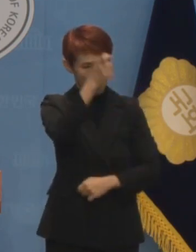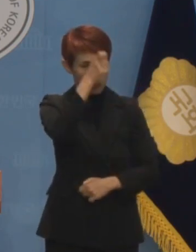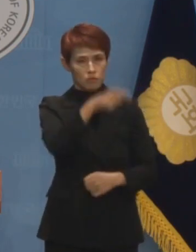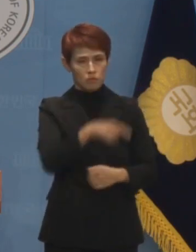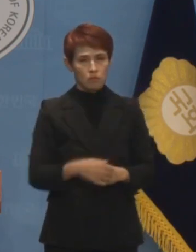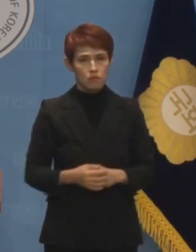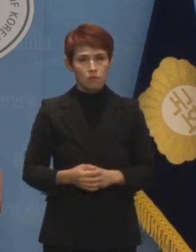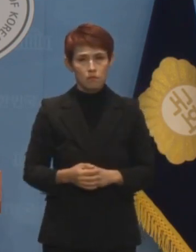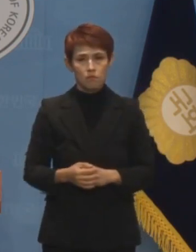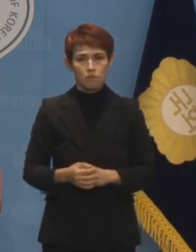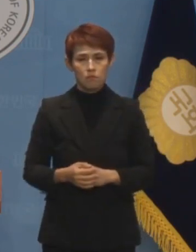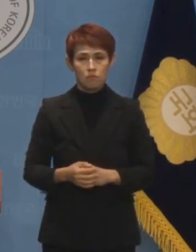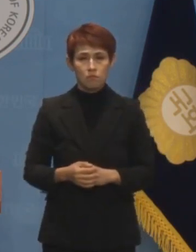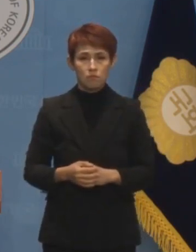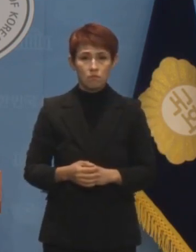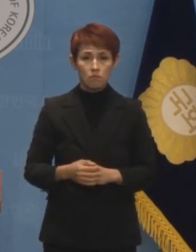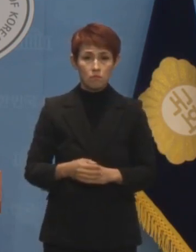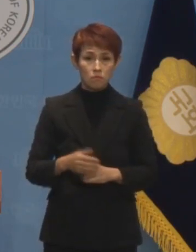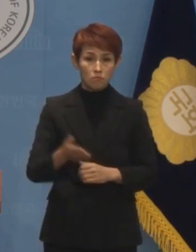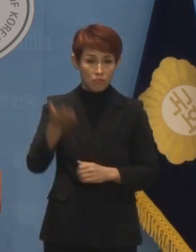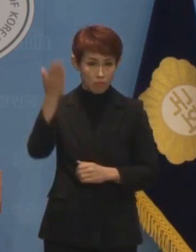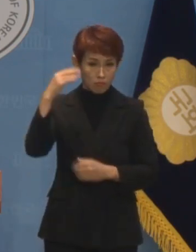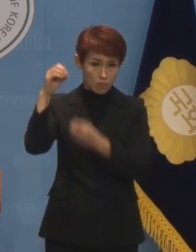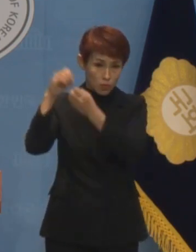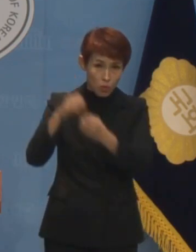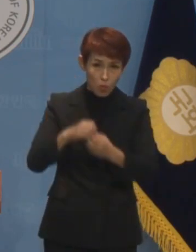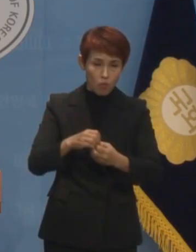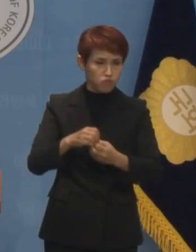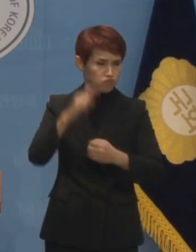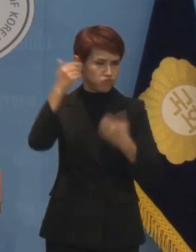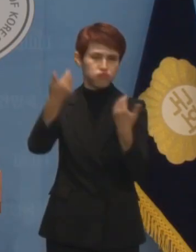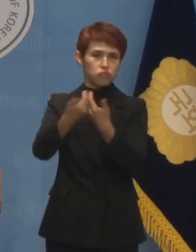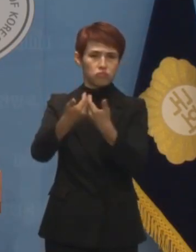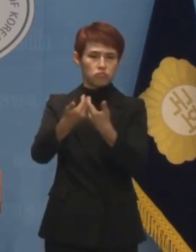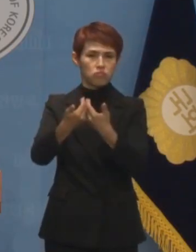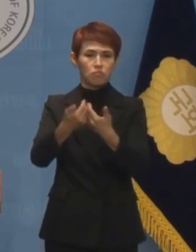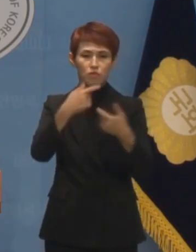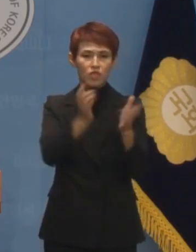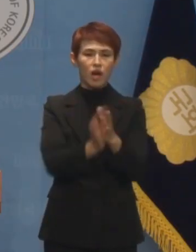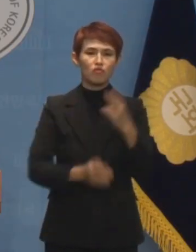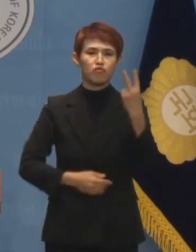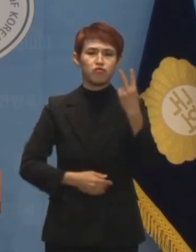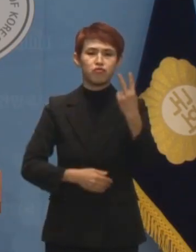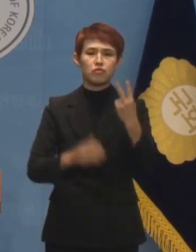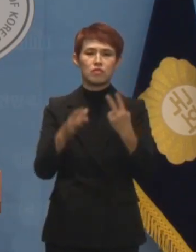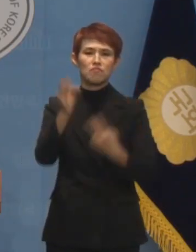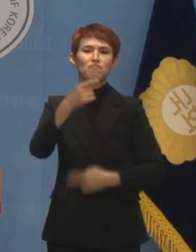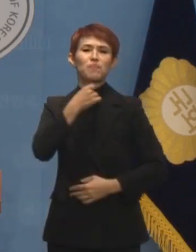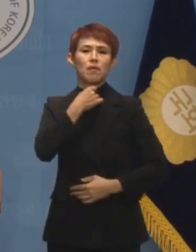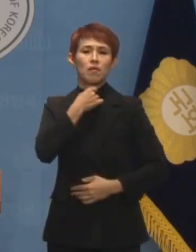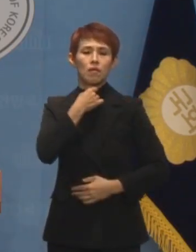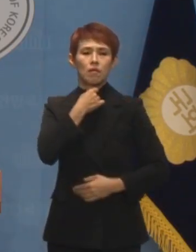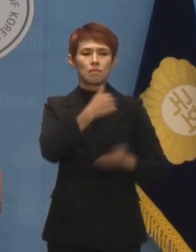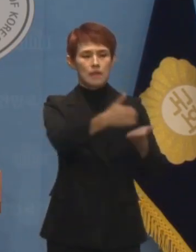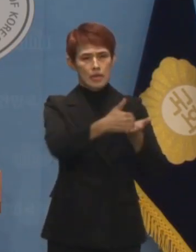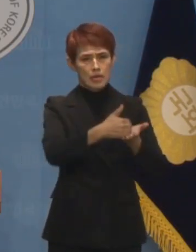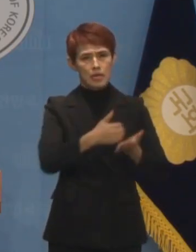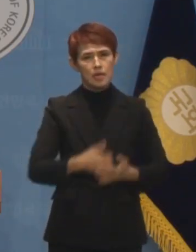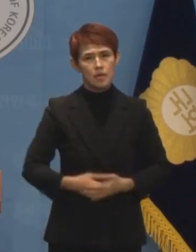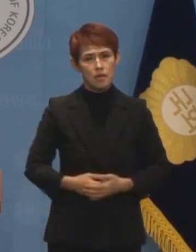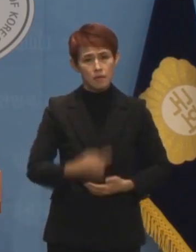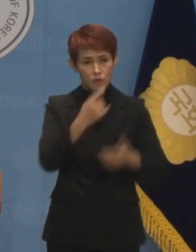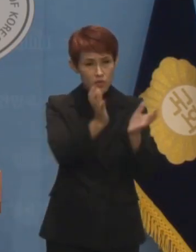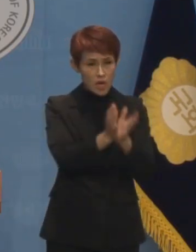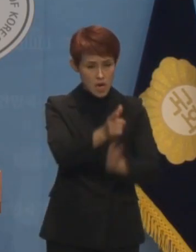우리 헌정의 전통에 반하는 주장을 고집합니다. 민주당의 목리에 헌재의 기능